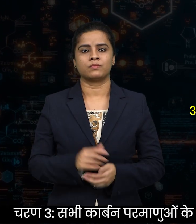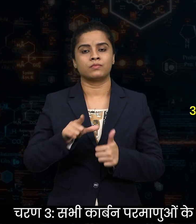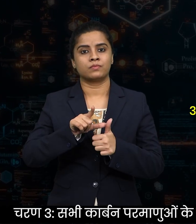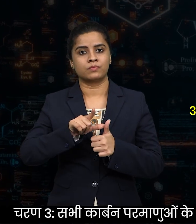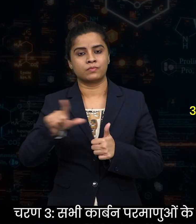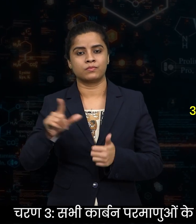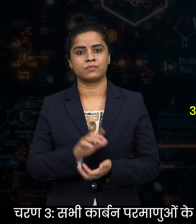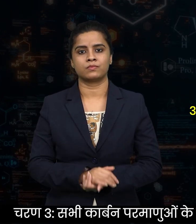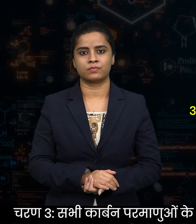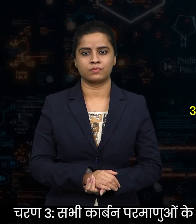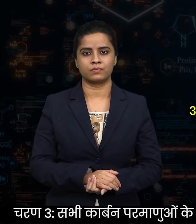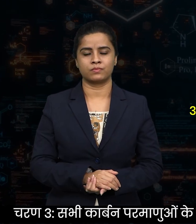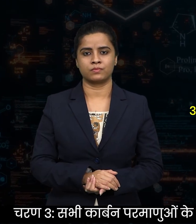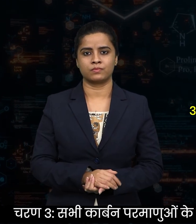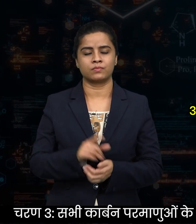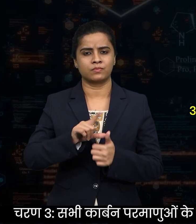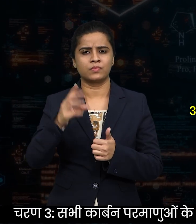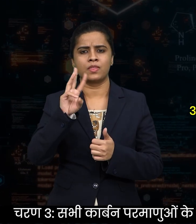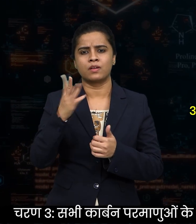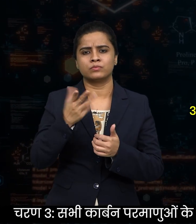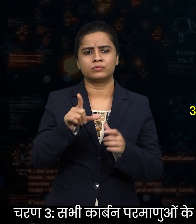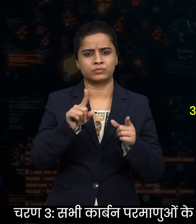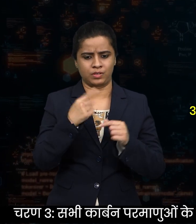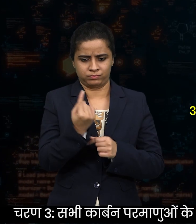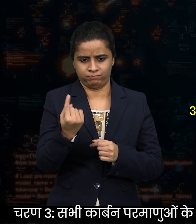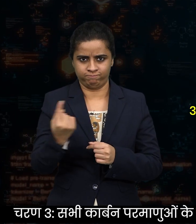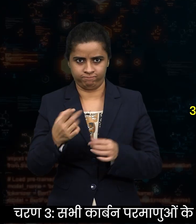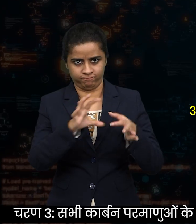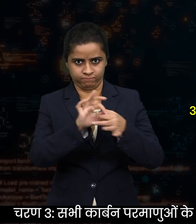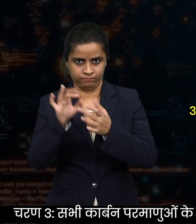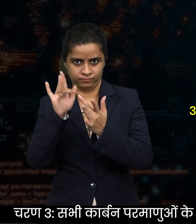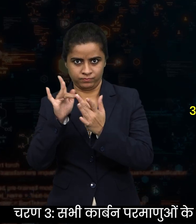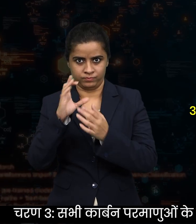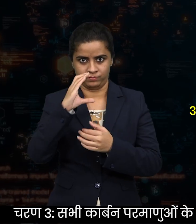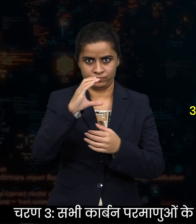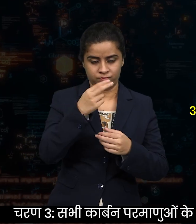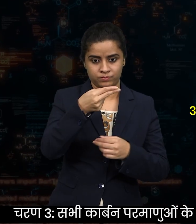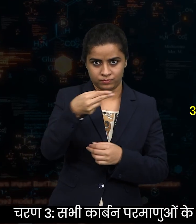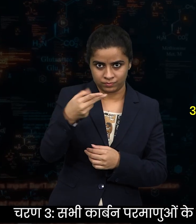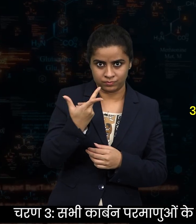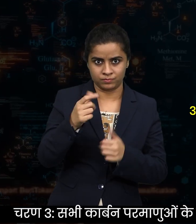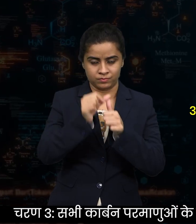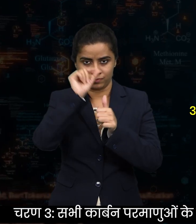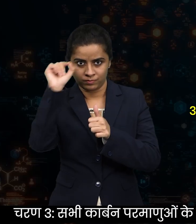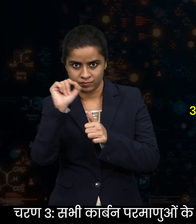चरण 3। सभी कार्बन परमाणुओं के बीच एकल बंधन है और इस प्रकार